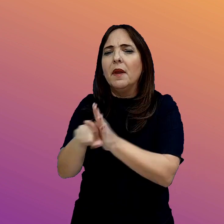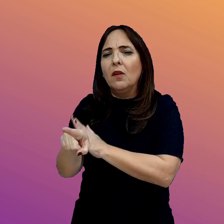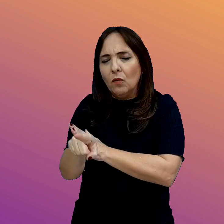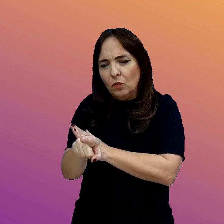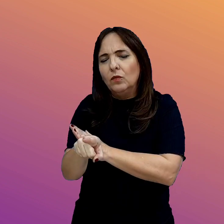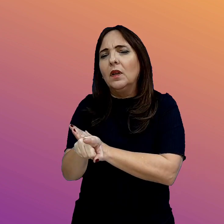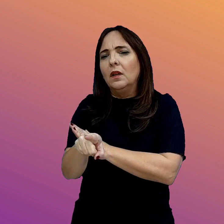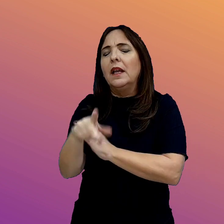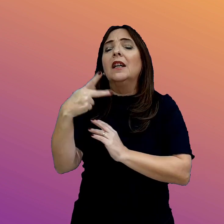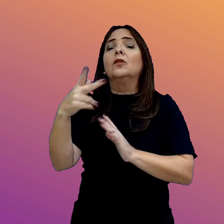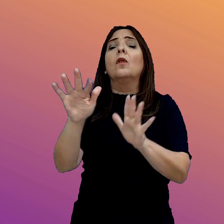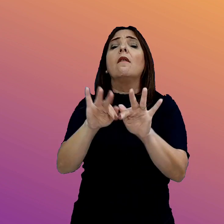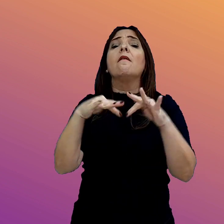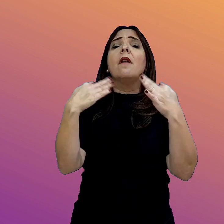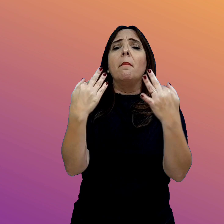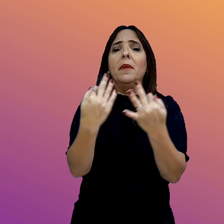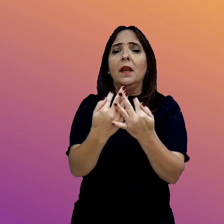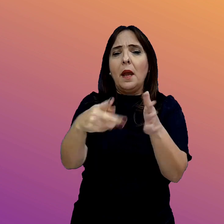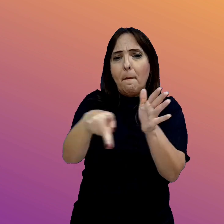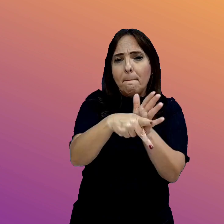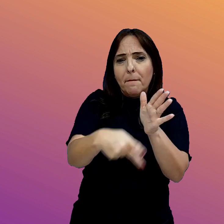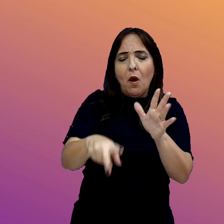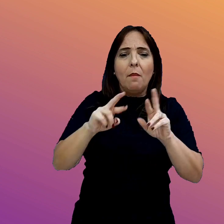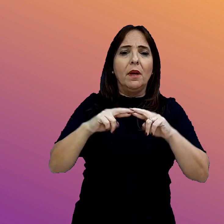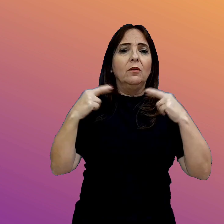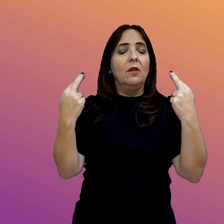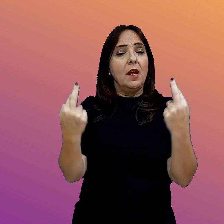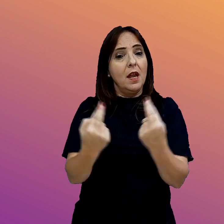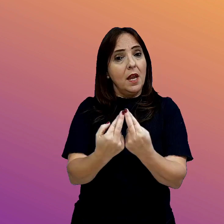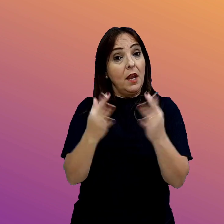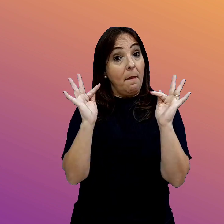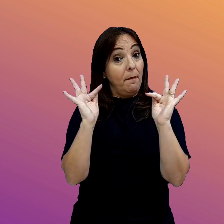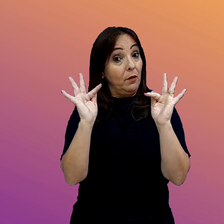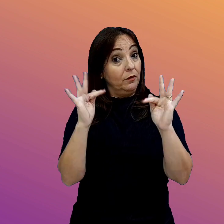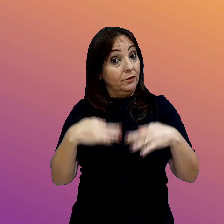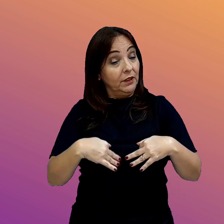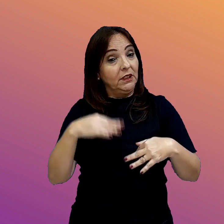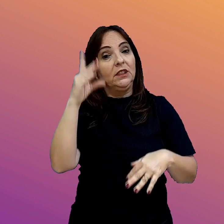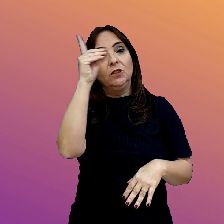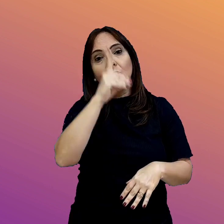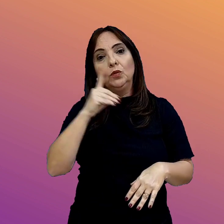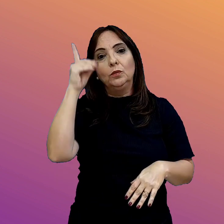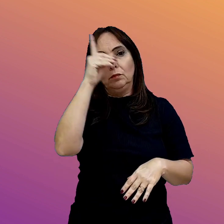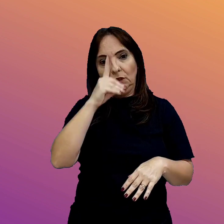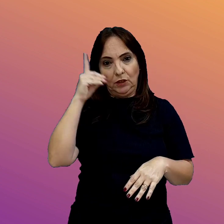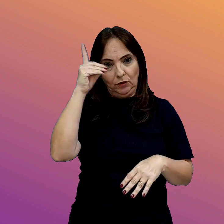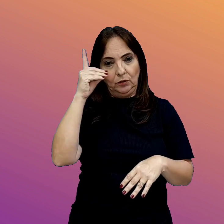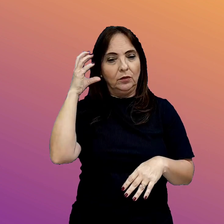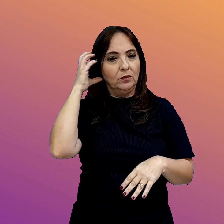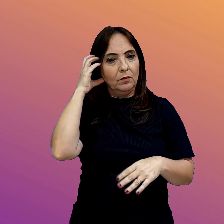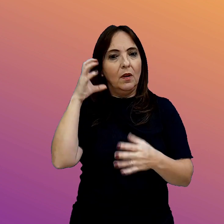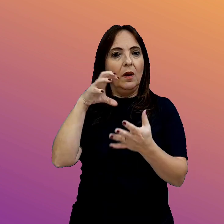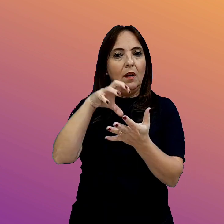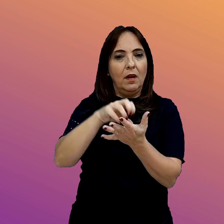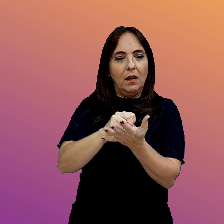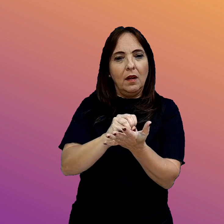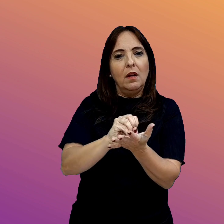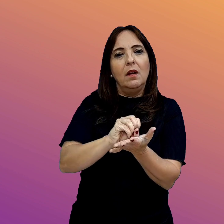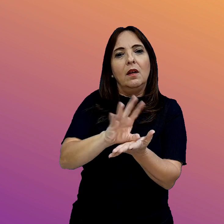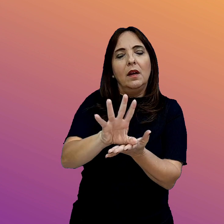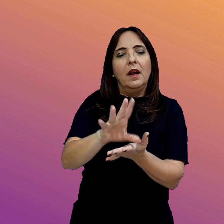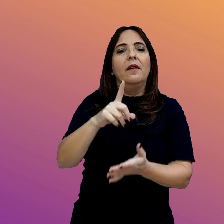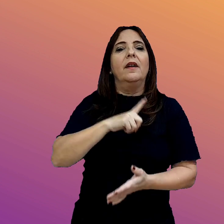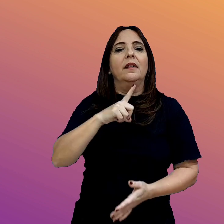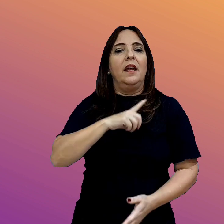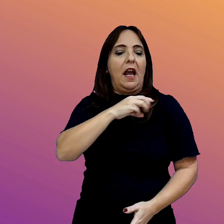isso em família? E para encerrar, no domingo, a nossa série de podcast, nós vamos ter a missionária Susan, com seu